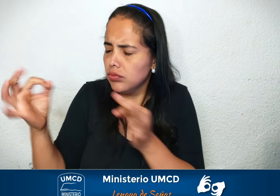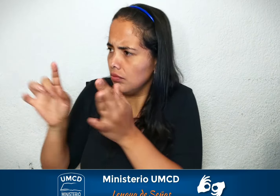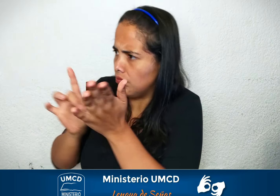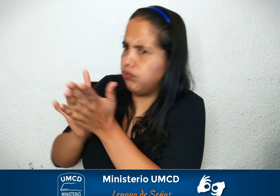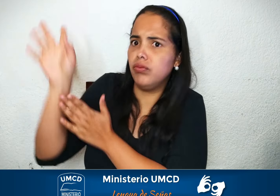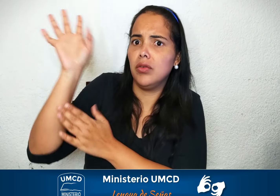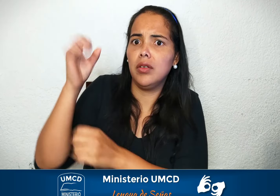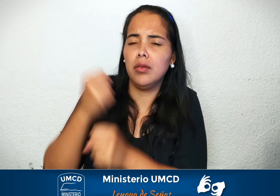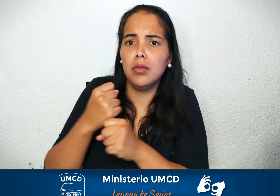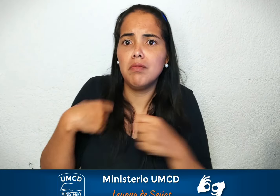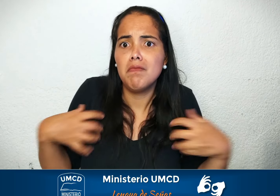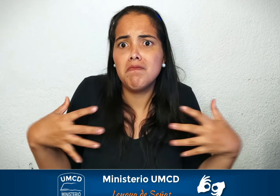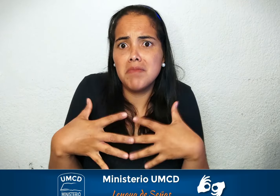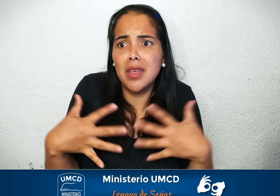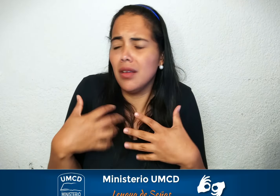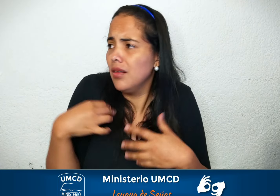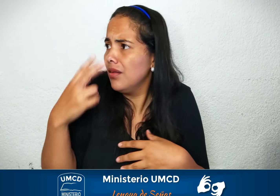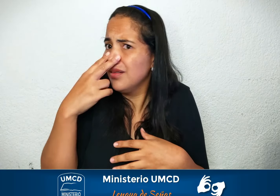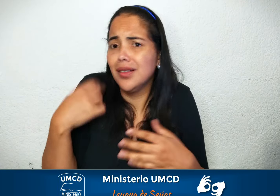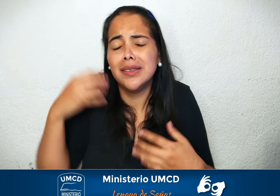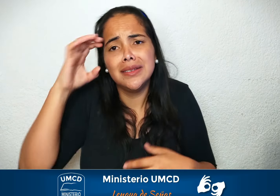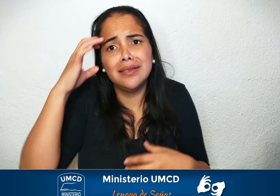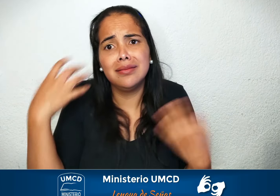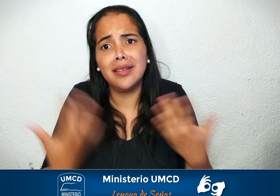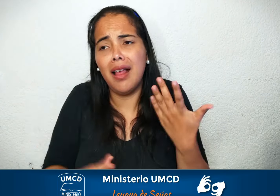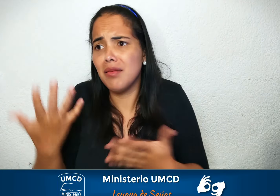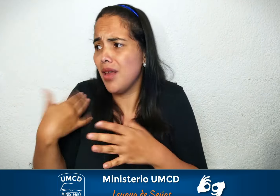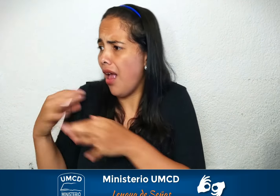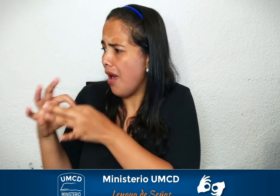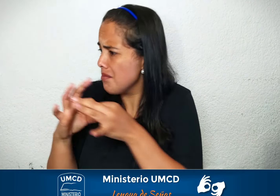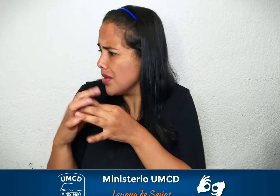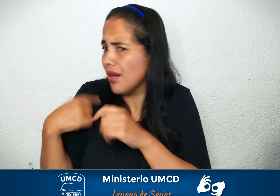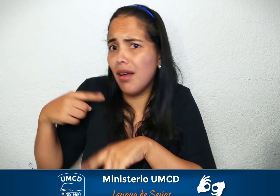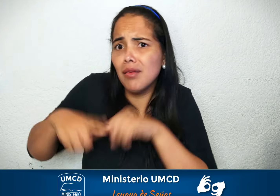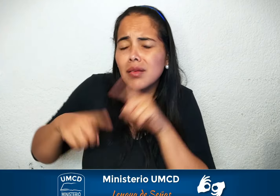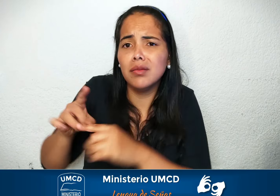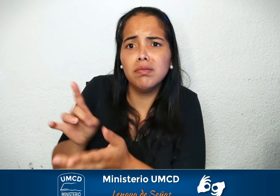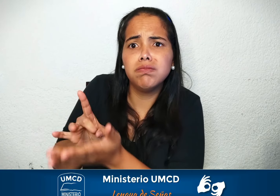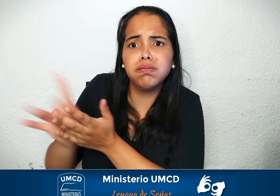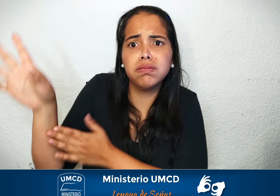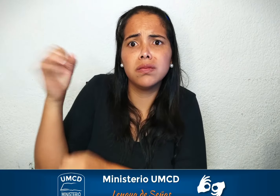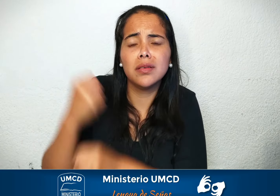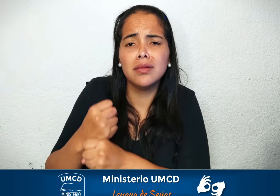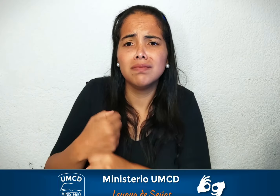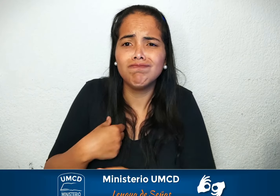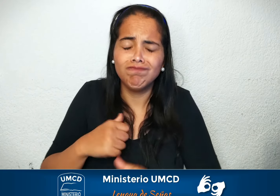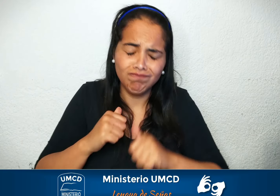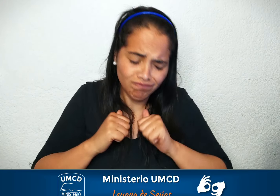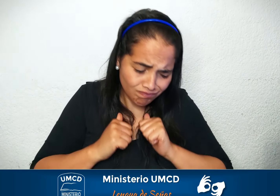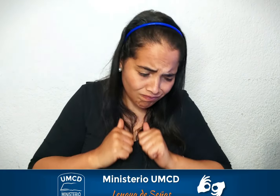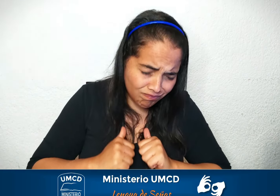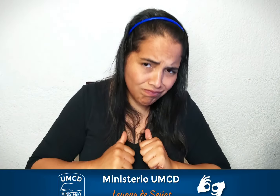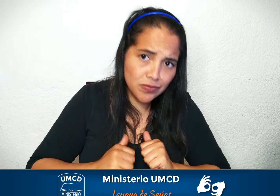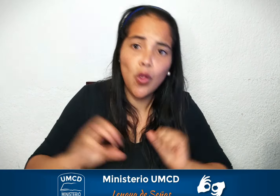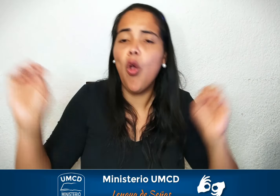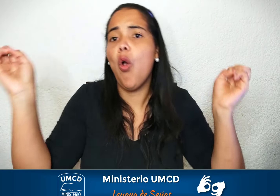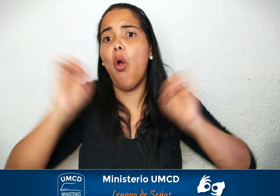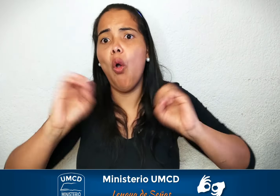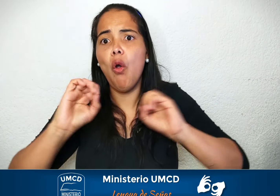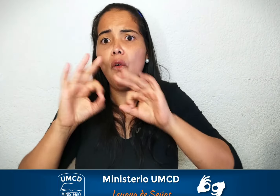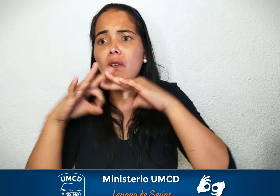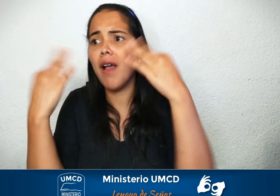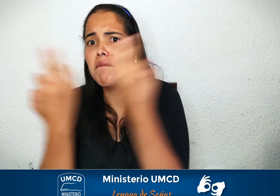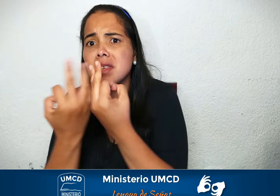de las cosas que más nos causa temor es ver que compañeros nuestros de trabajo son despedidos, o